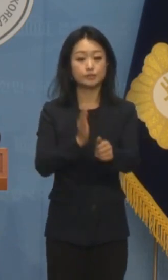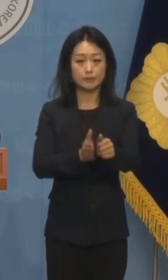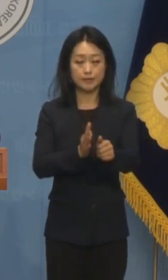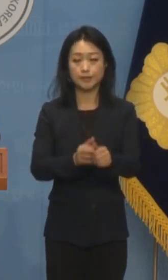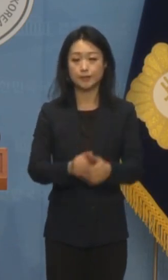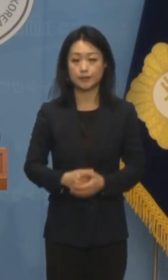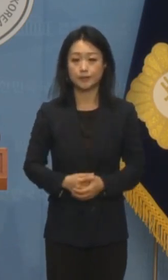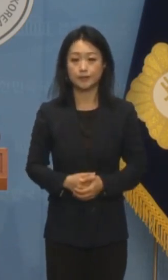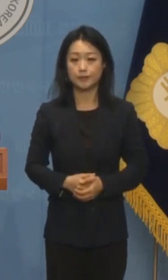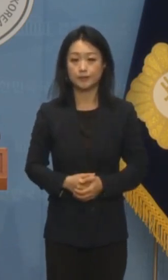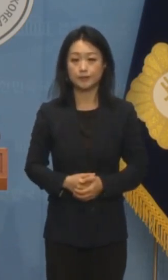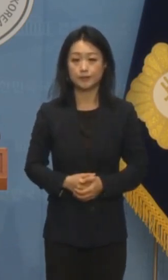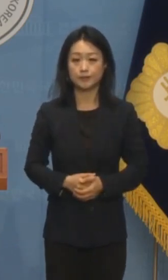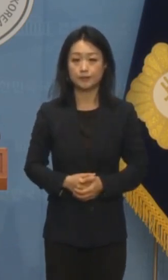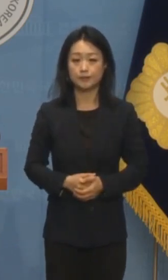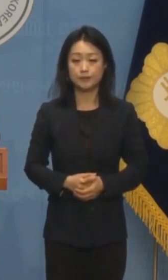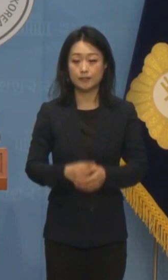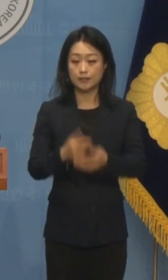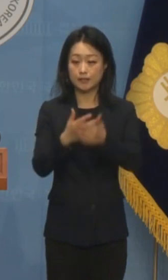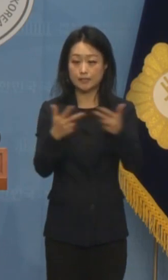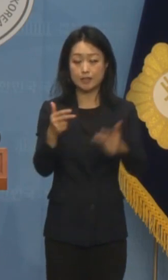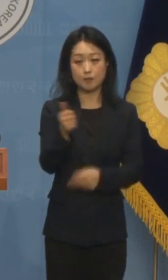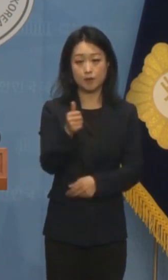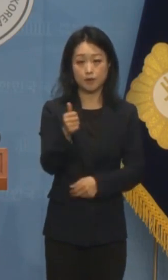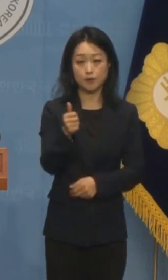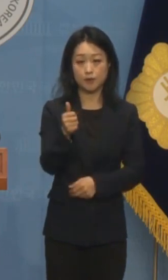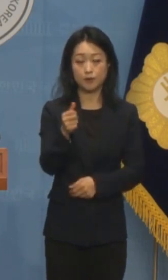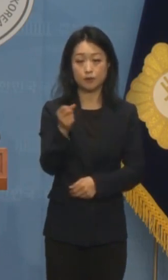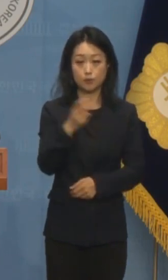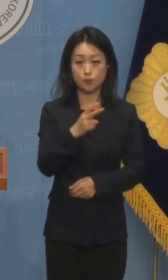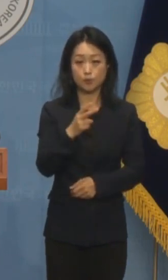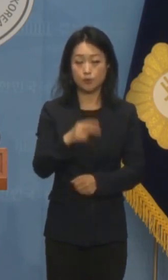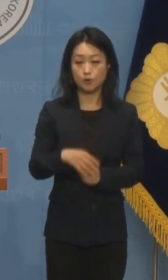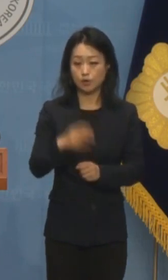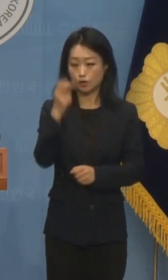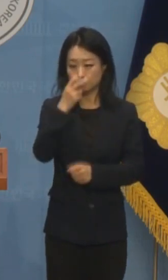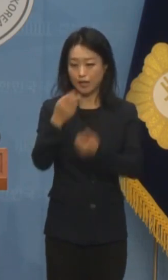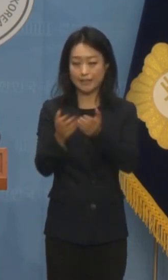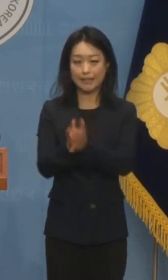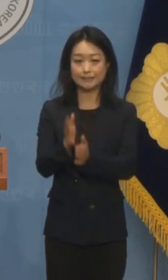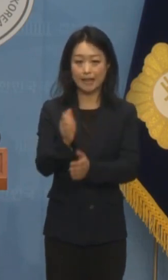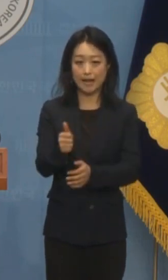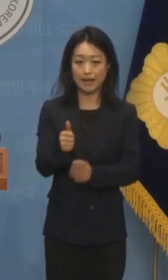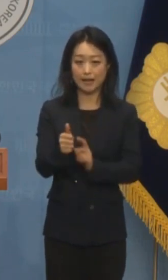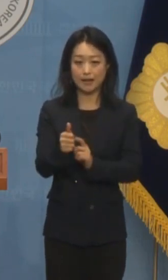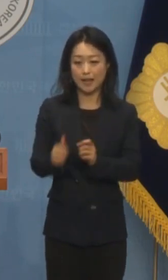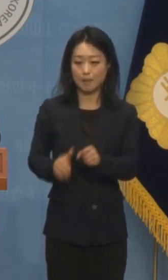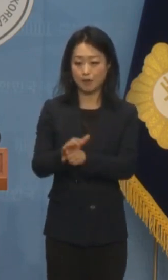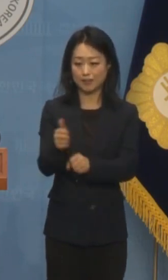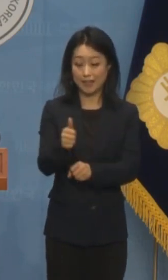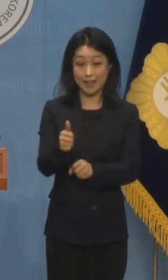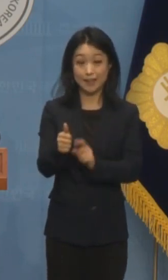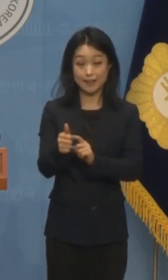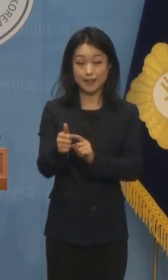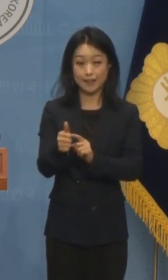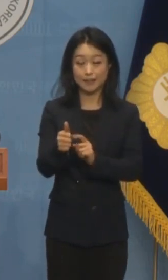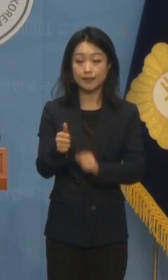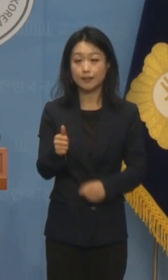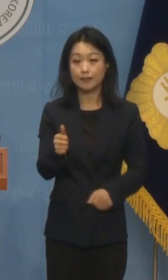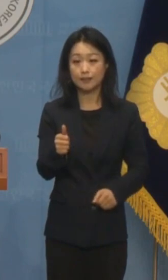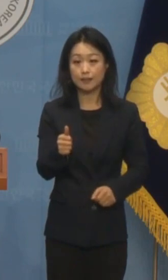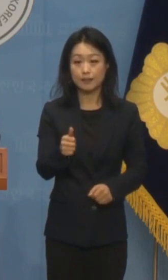바랍니다 이재명 전대표 박정훈 단장에게 했던 것처럼 수십번